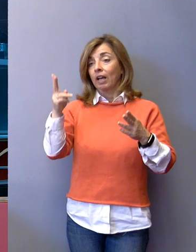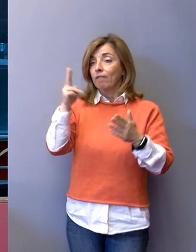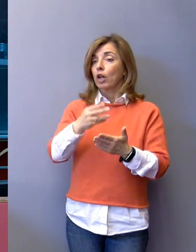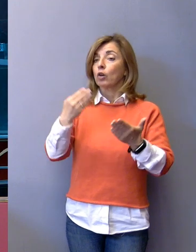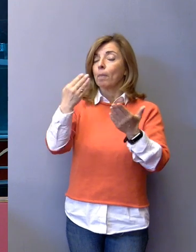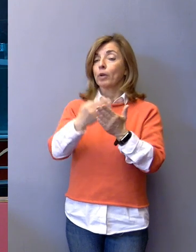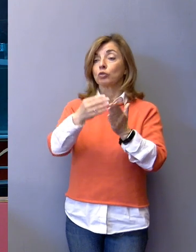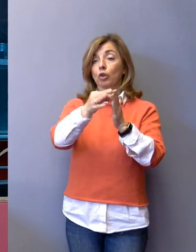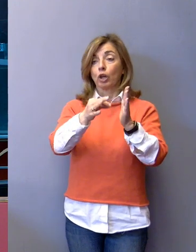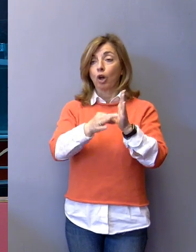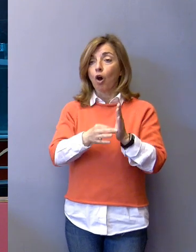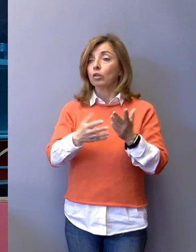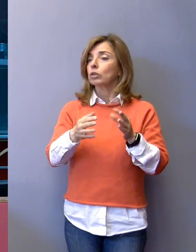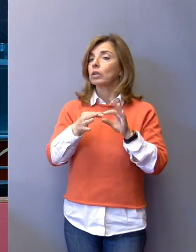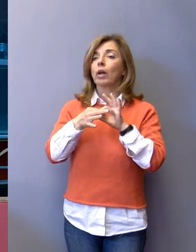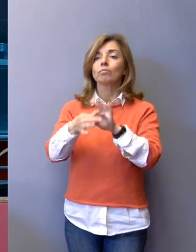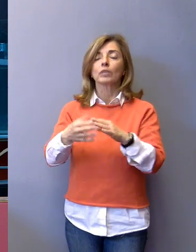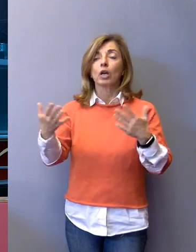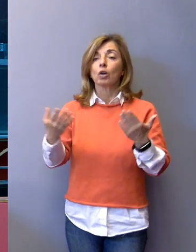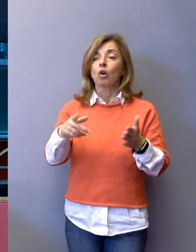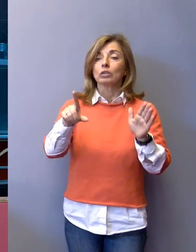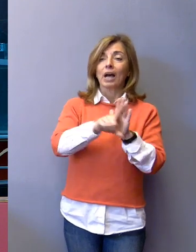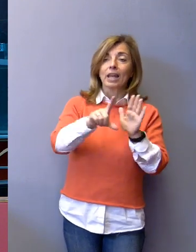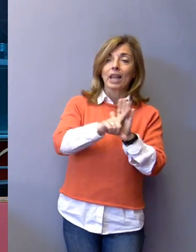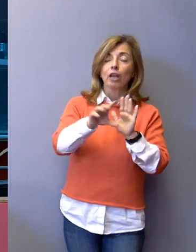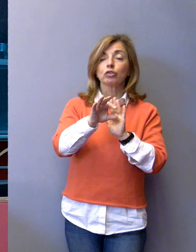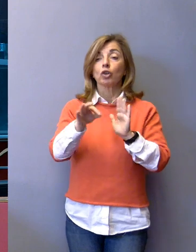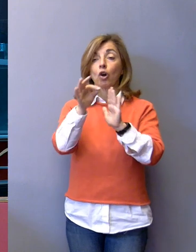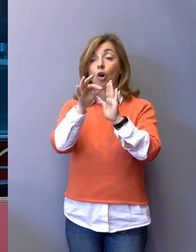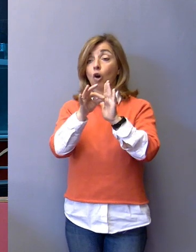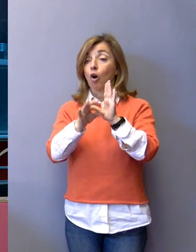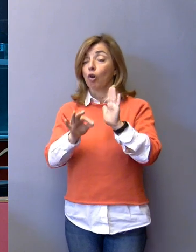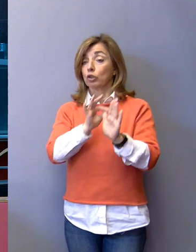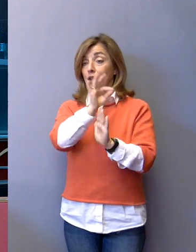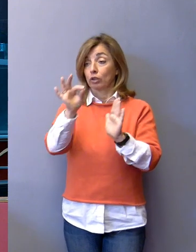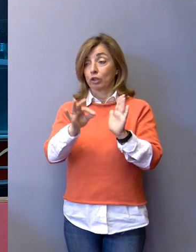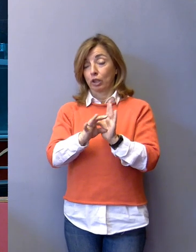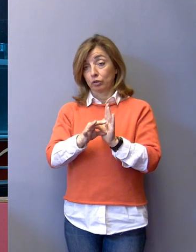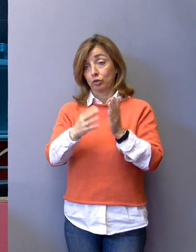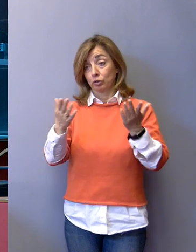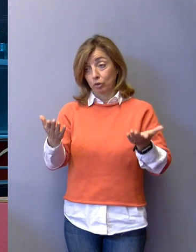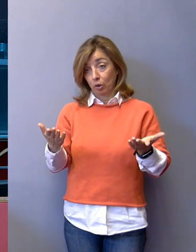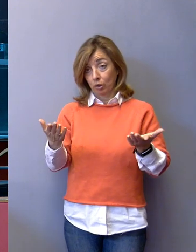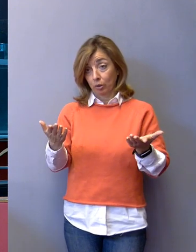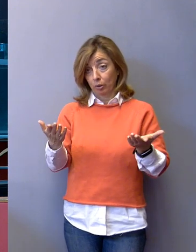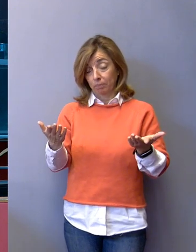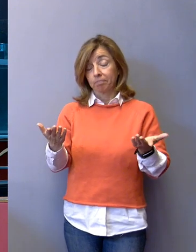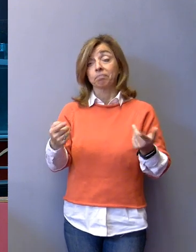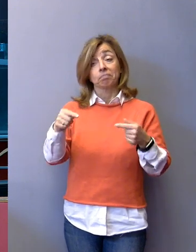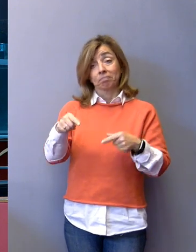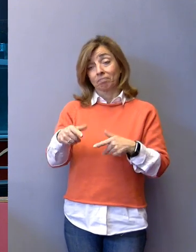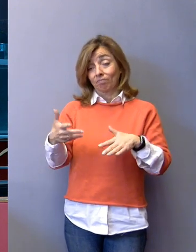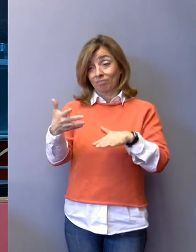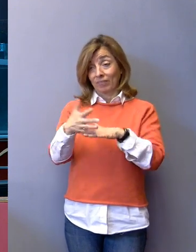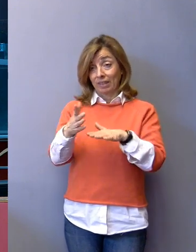leggi regolarmente o sulle eventualmente sull'ordine del giorno non poteva farmi tranquillamente poter l'ha espresso